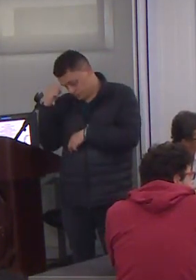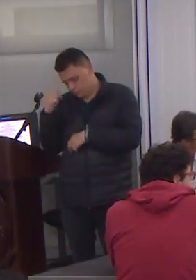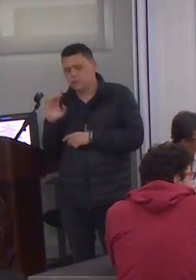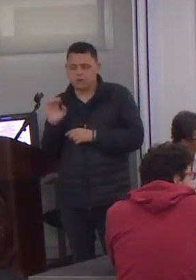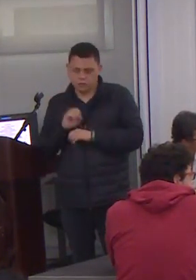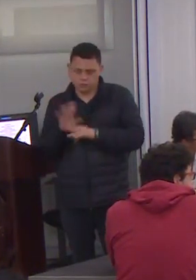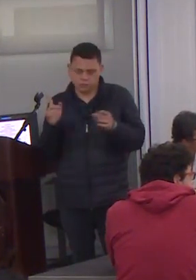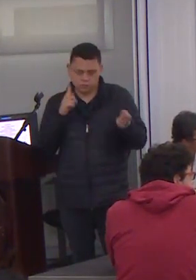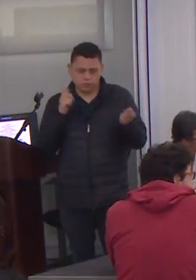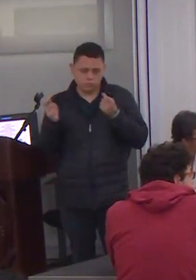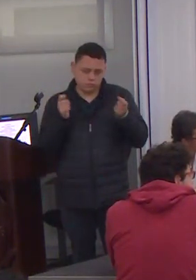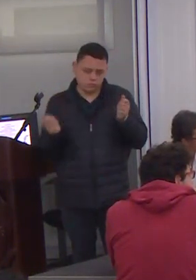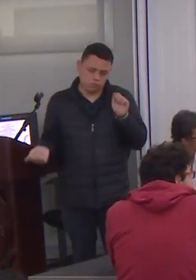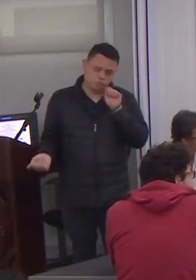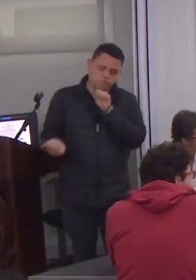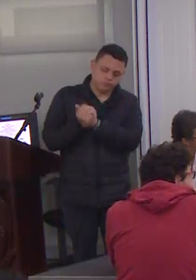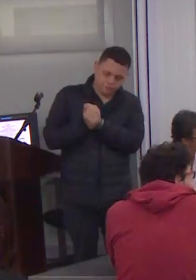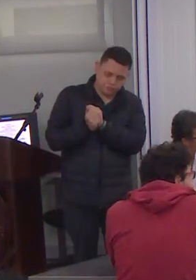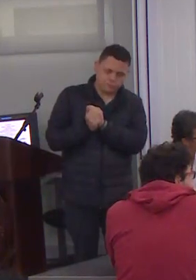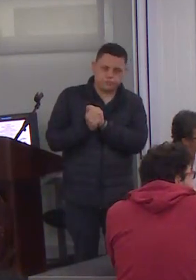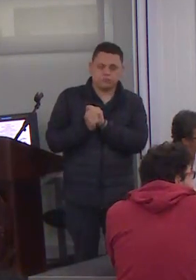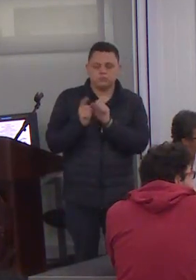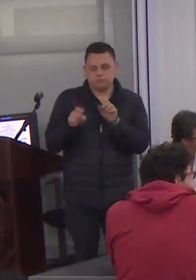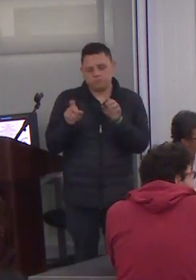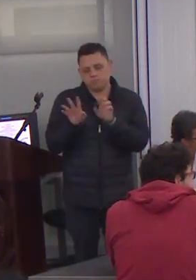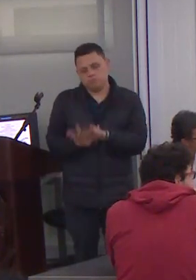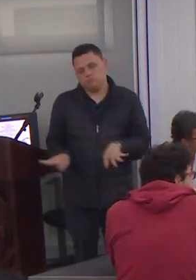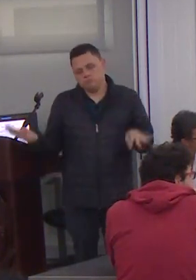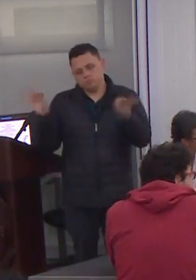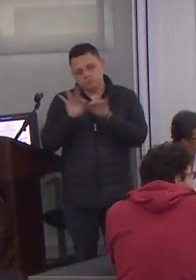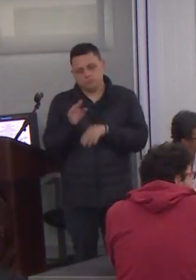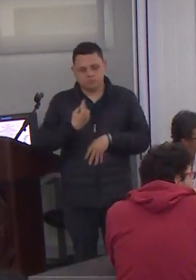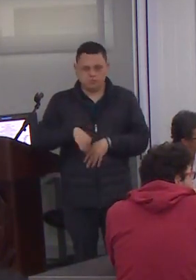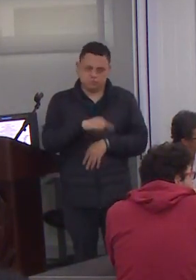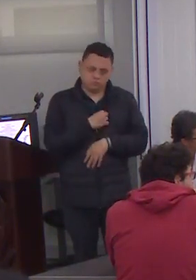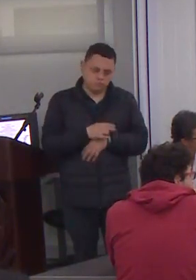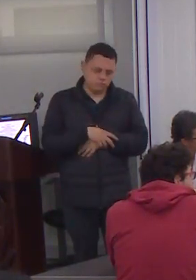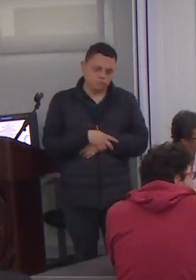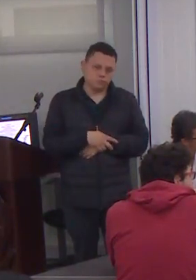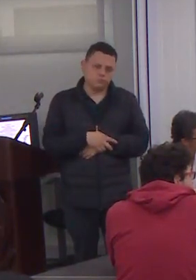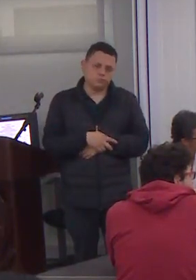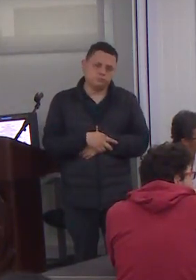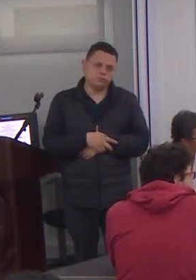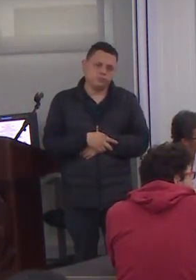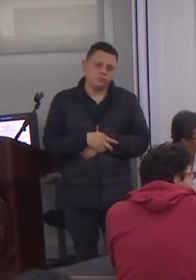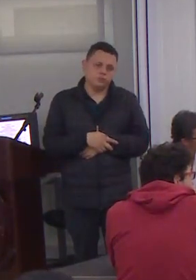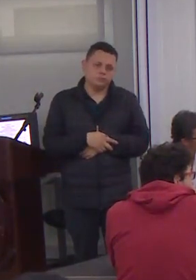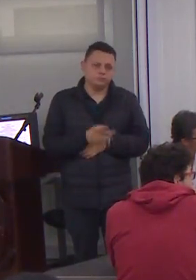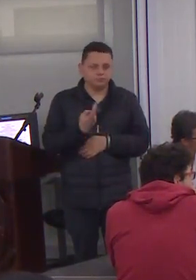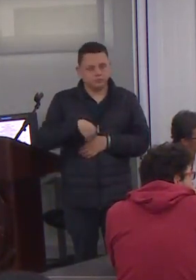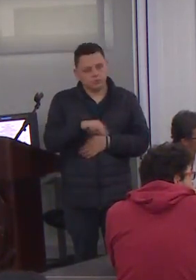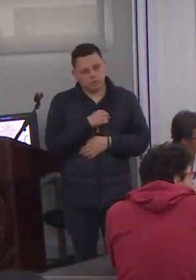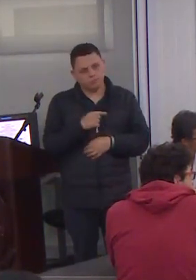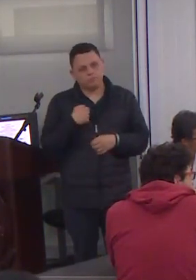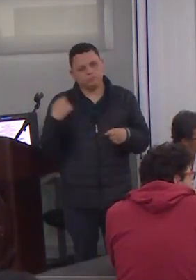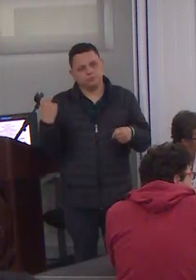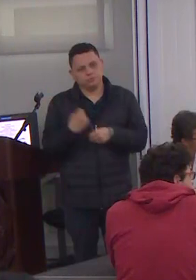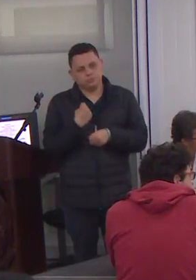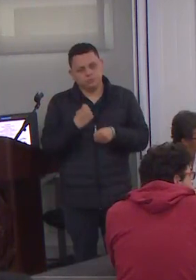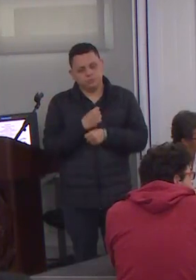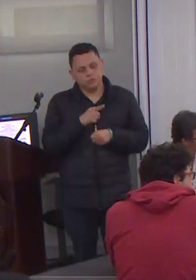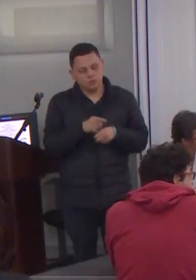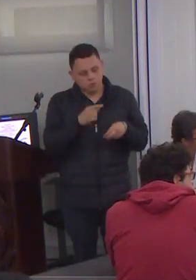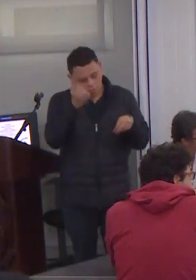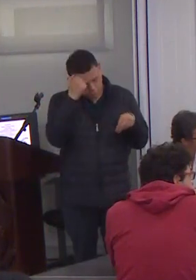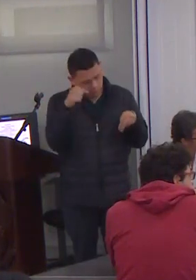la estrategia de acompañamiento que es muy importante para nosotros es decir nosotros hemos trabajado más desde el